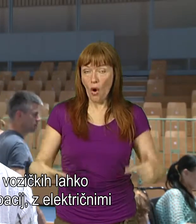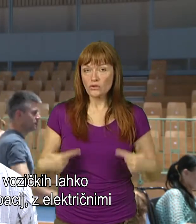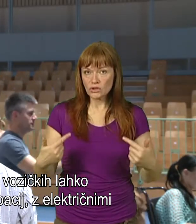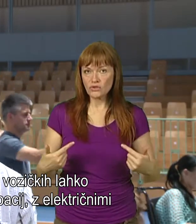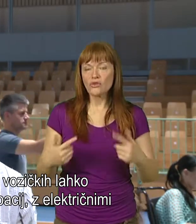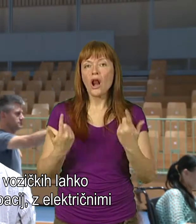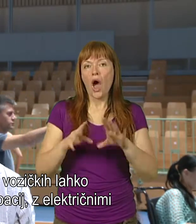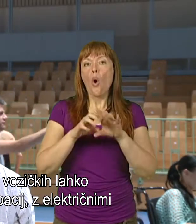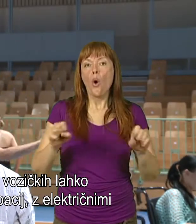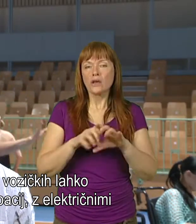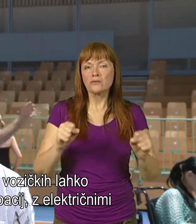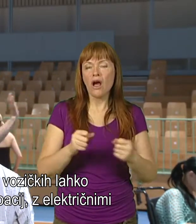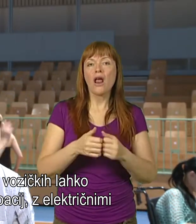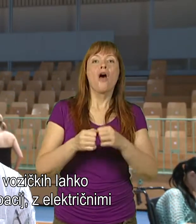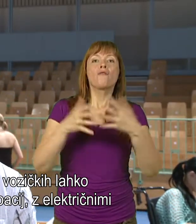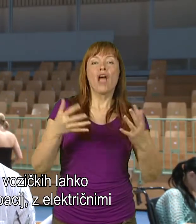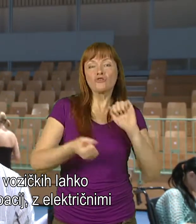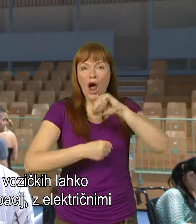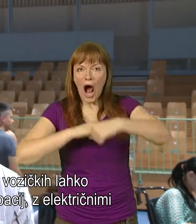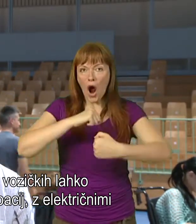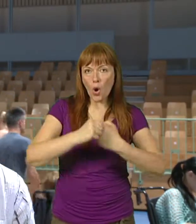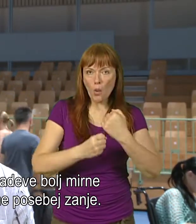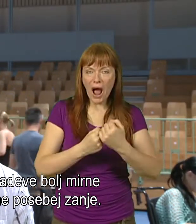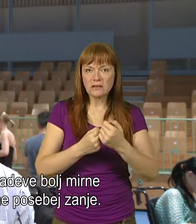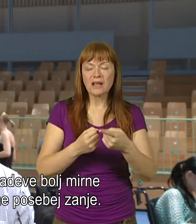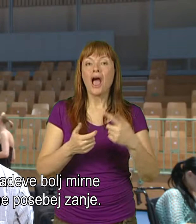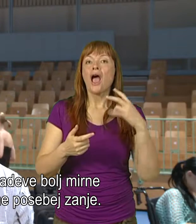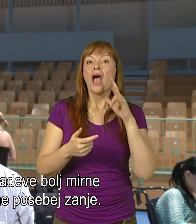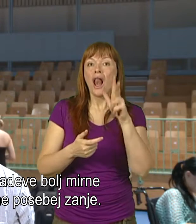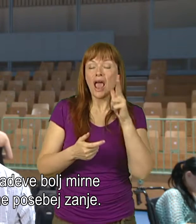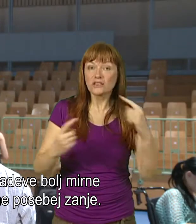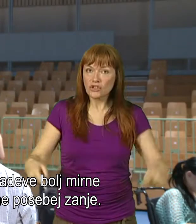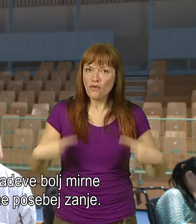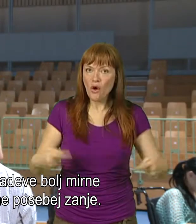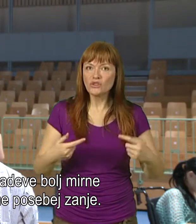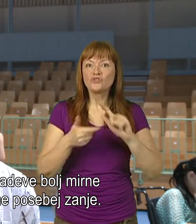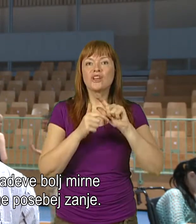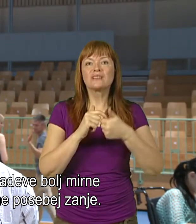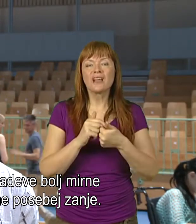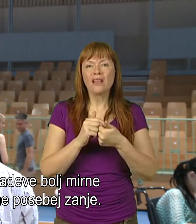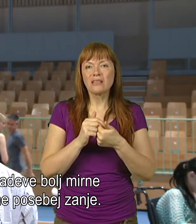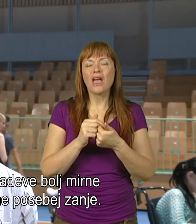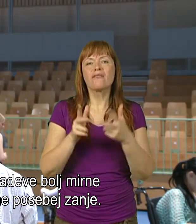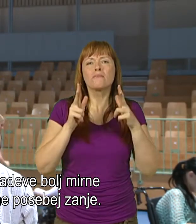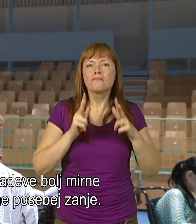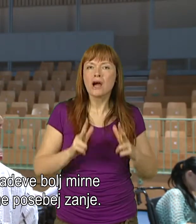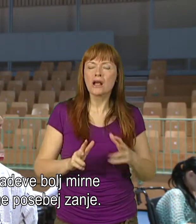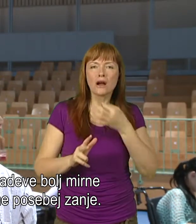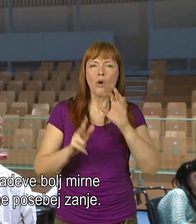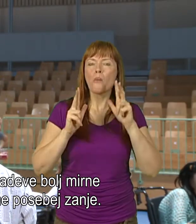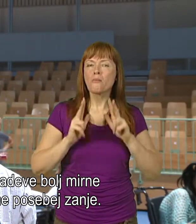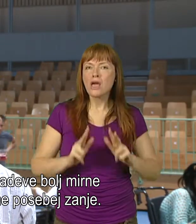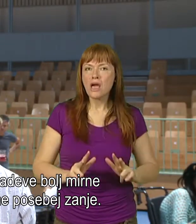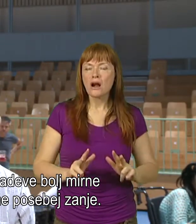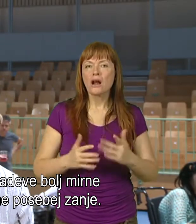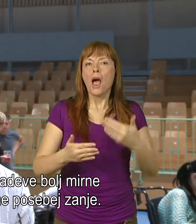lahko izvajaš več akrobacij pa to. Z električnimi vozički pa pač so pa zadeve vse bolj mirne